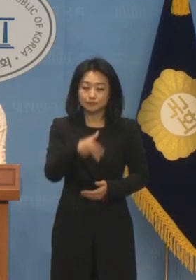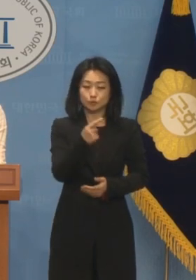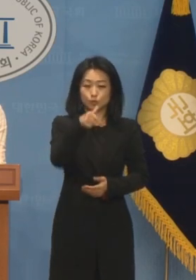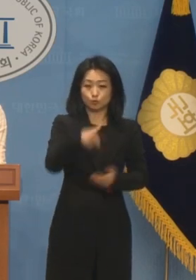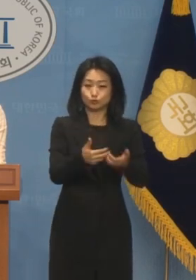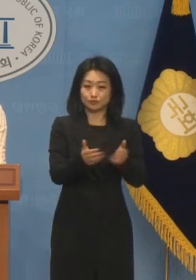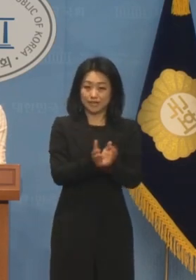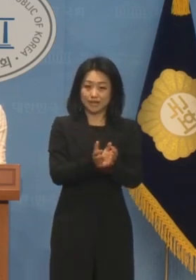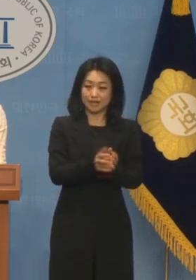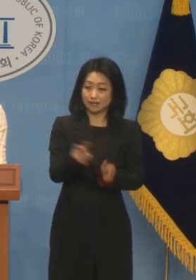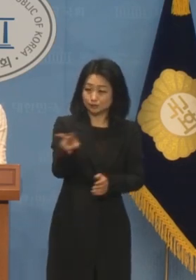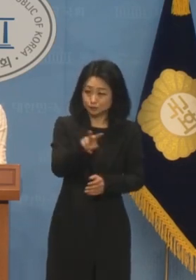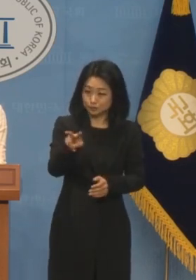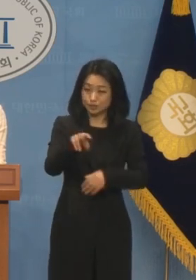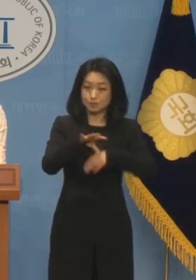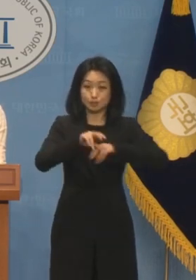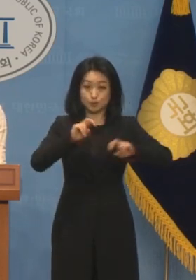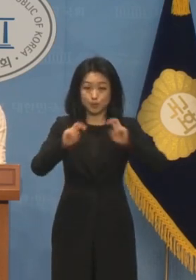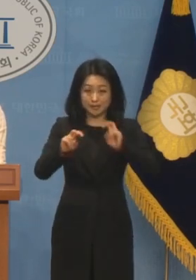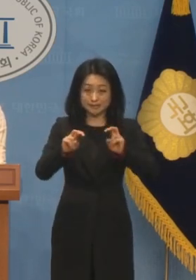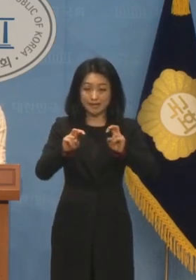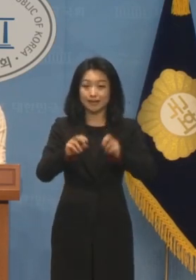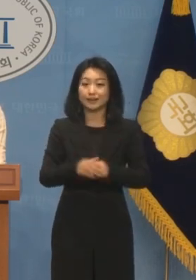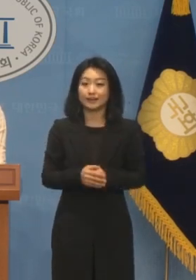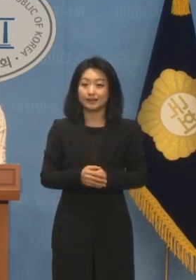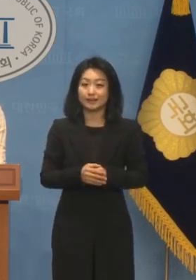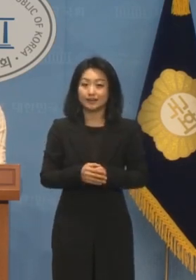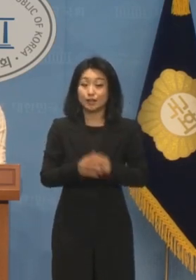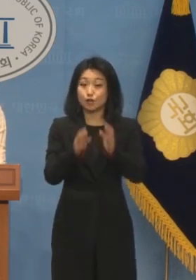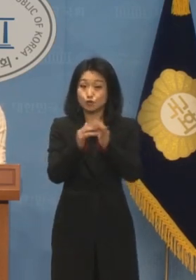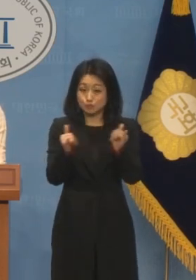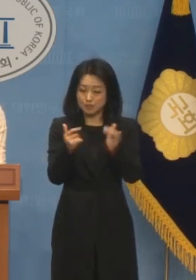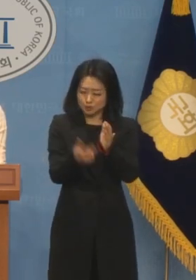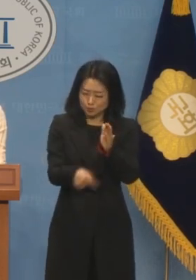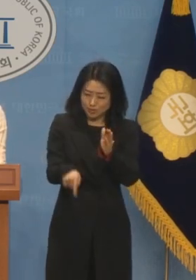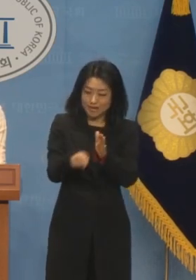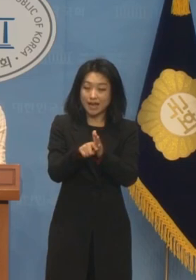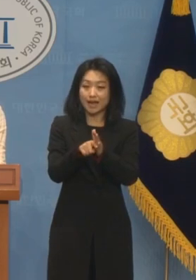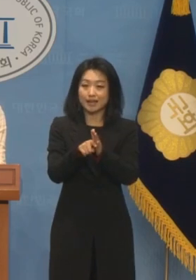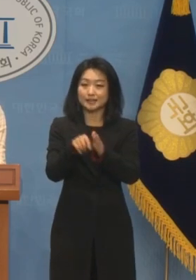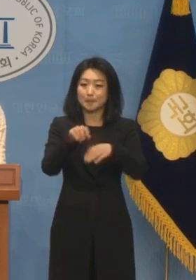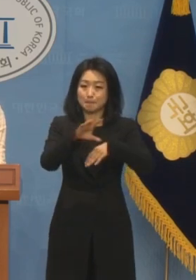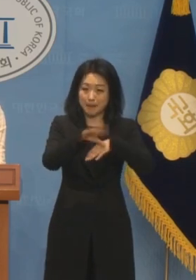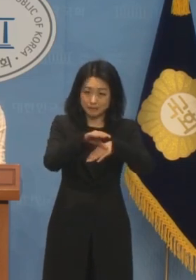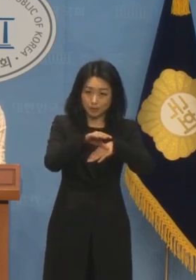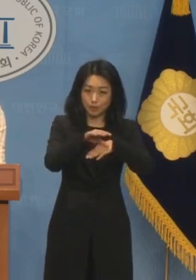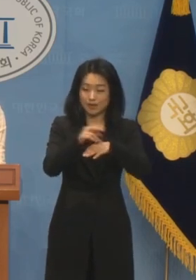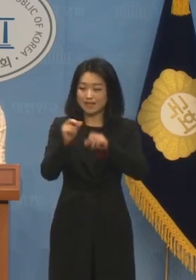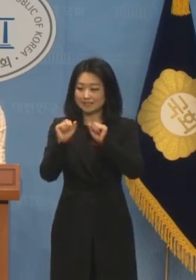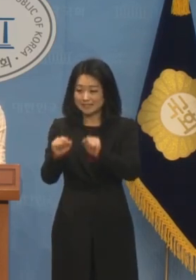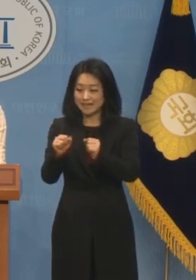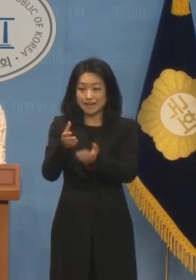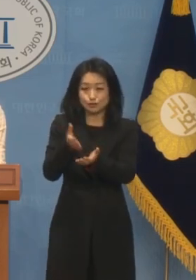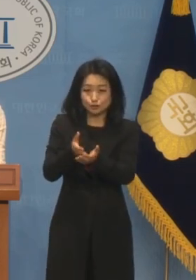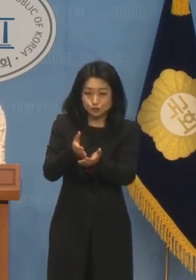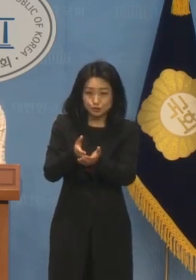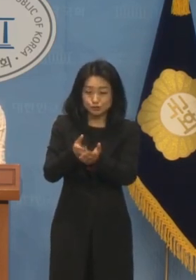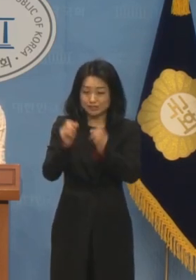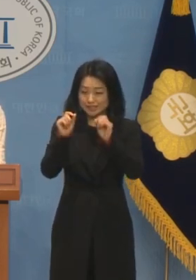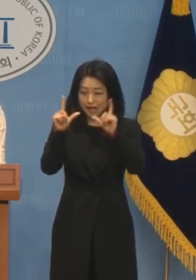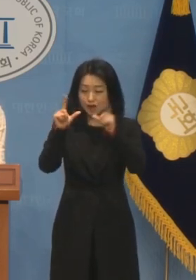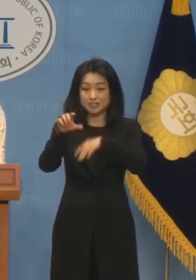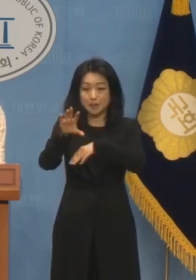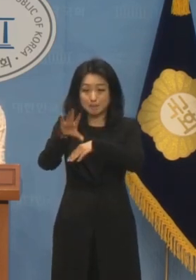조국혁신당은 두 방송사를 정성을 다하는 국민의 방송, 그리고 살아있는 뉴스,